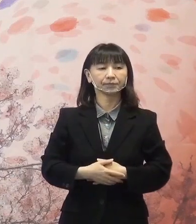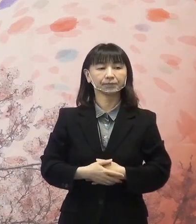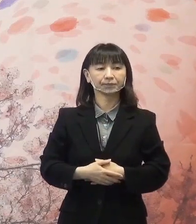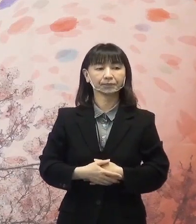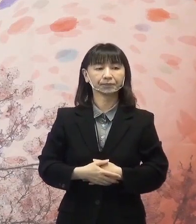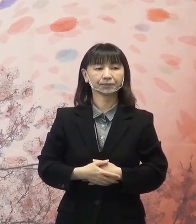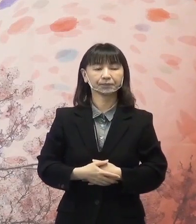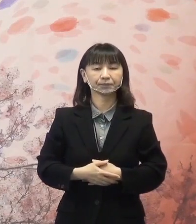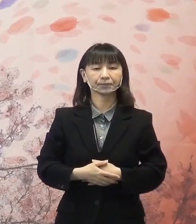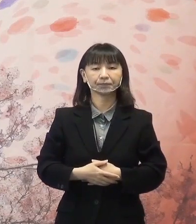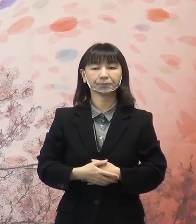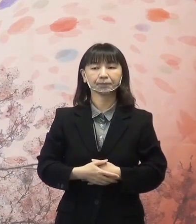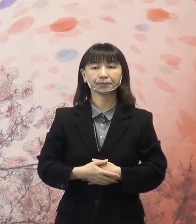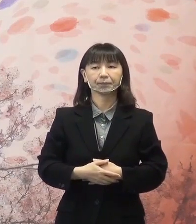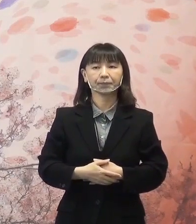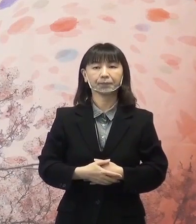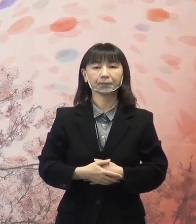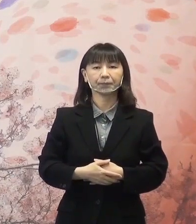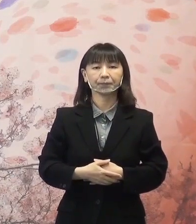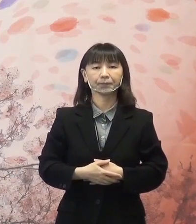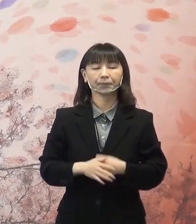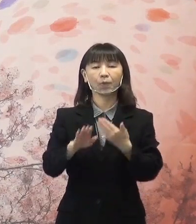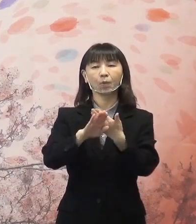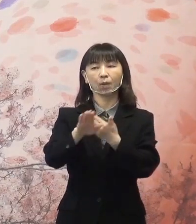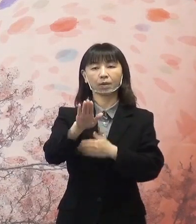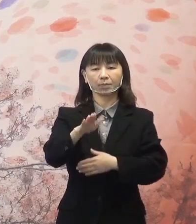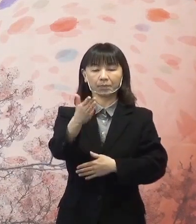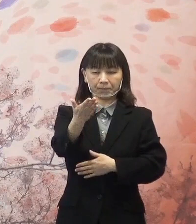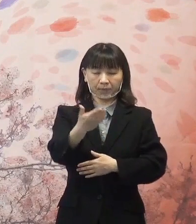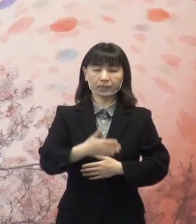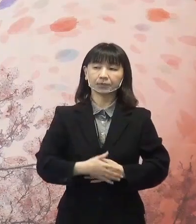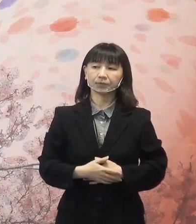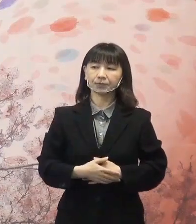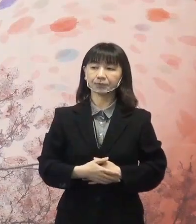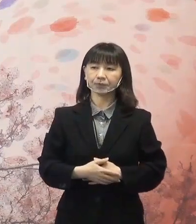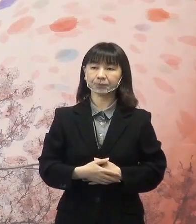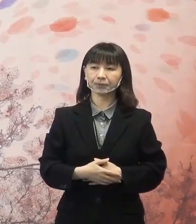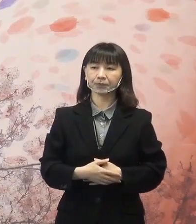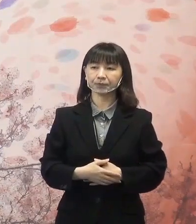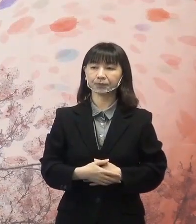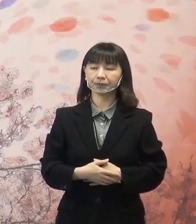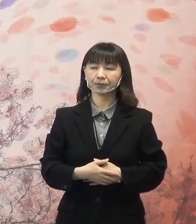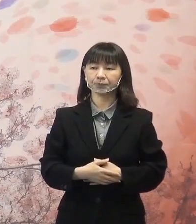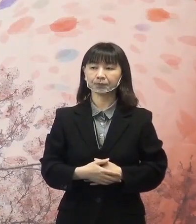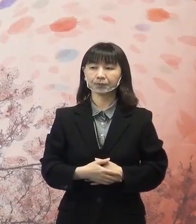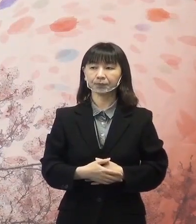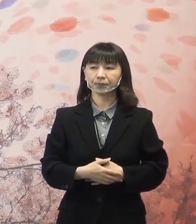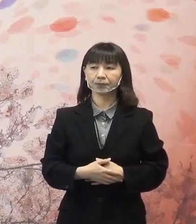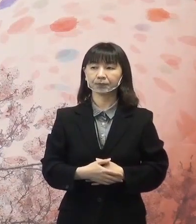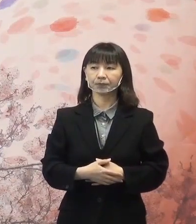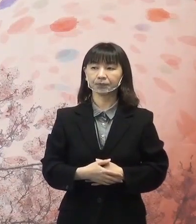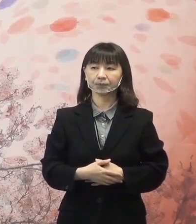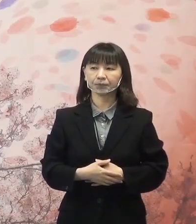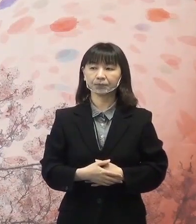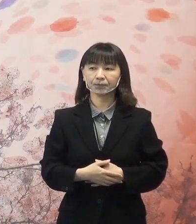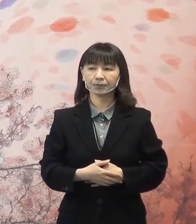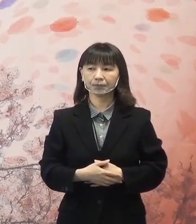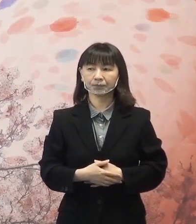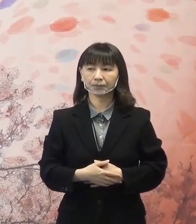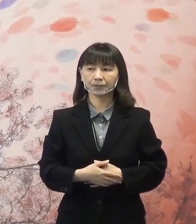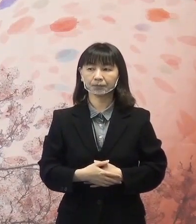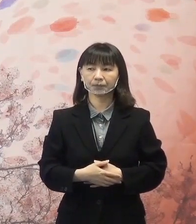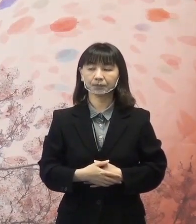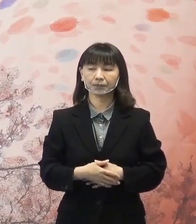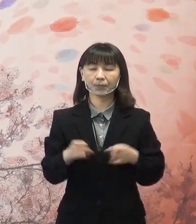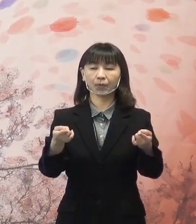。 はい、他にございますでしょうか。 ではこちらの方で左手で、はい、お願い します。共